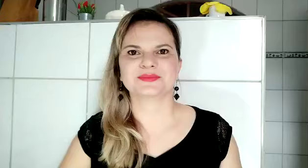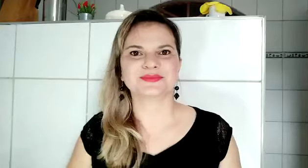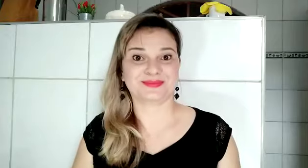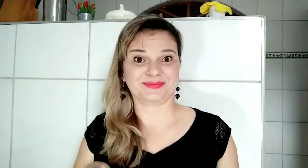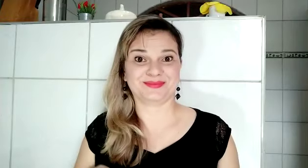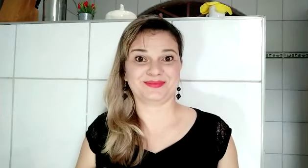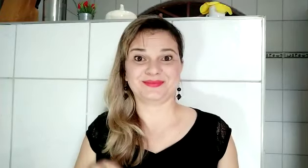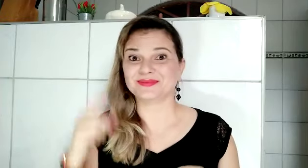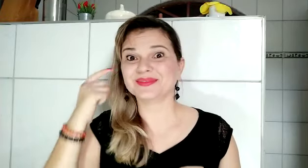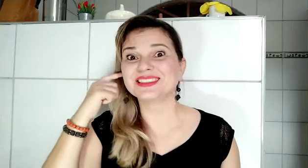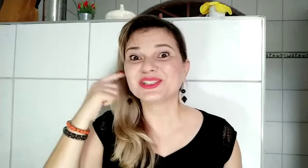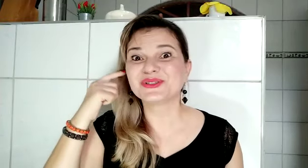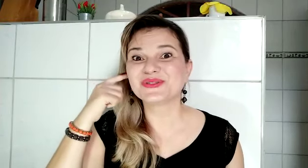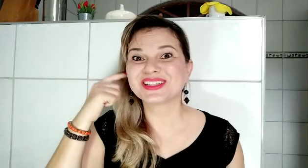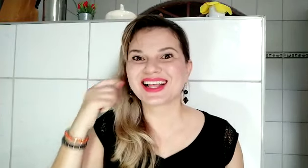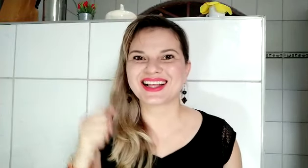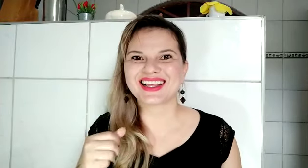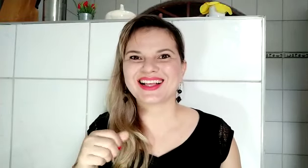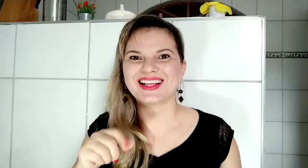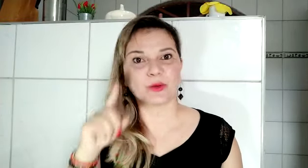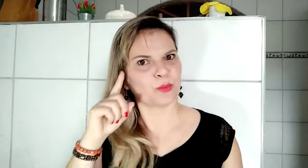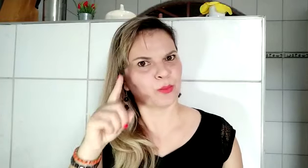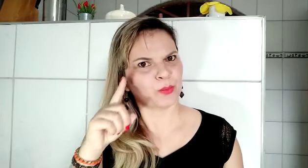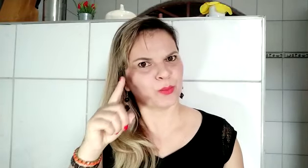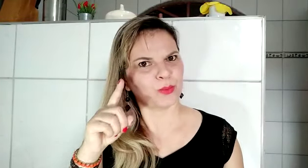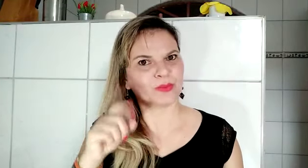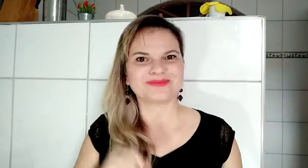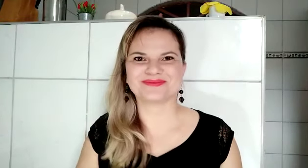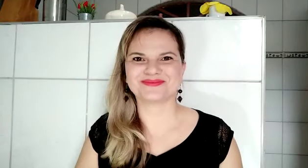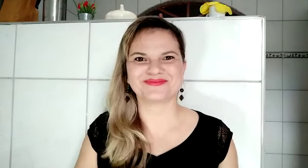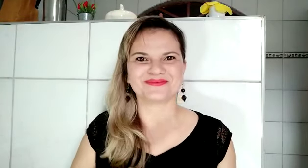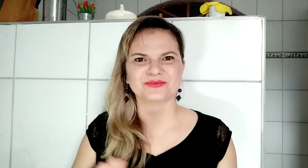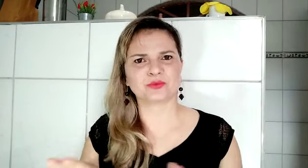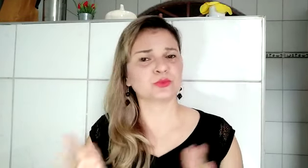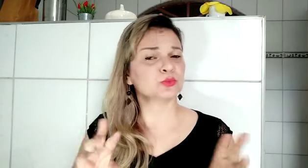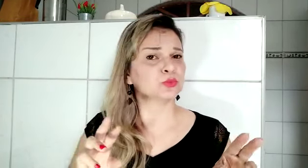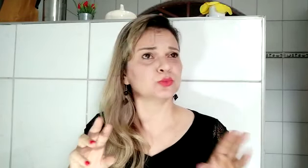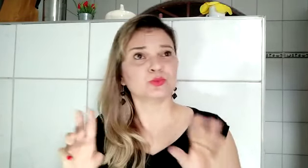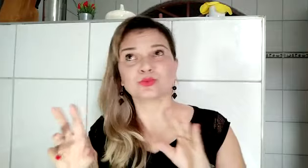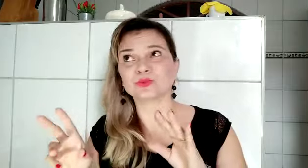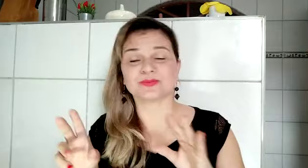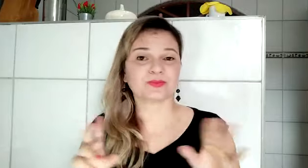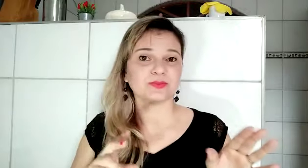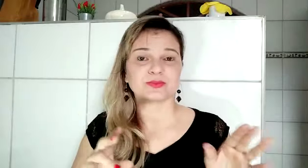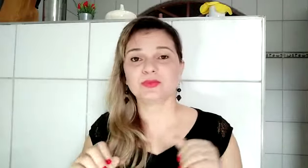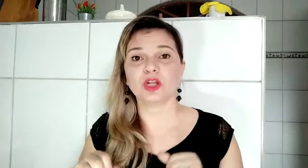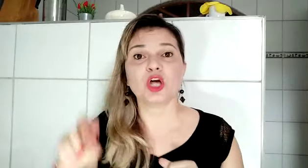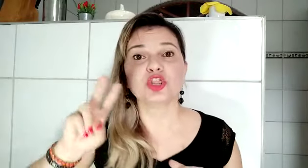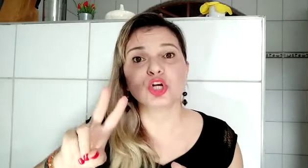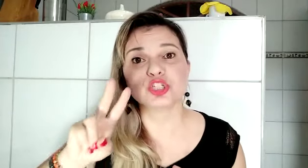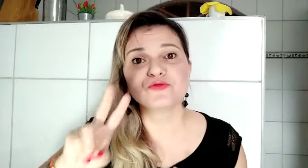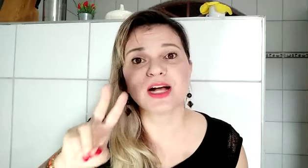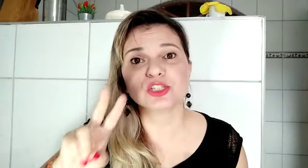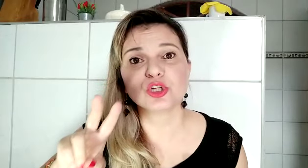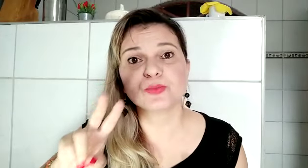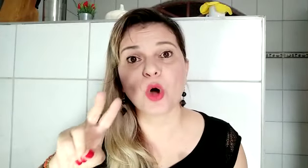Uno vaso de agua, este mismo va a ser el ritmo. Ah, ¿te montas o qué? Dos vasos por